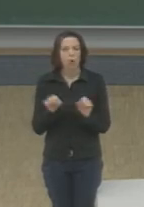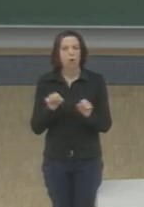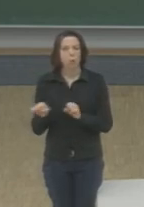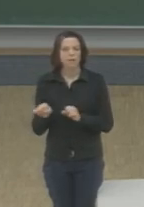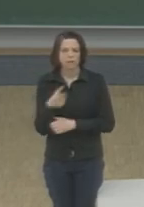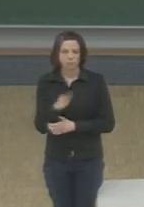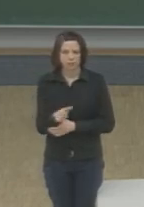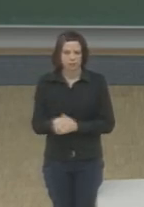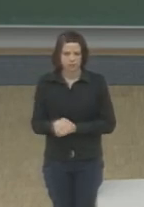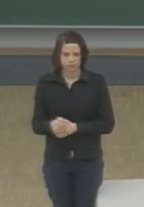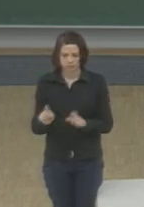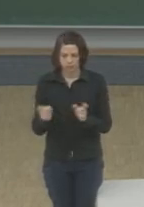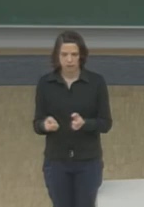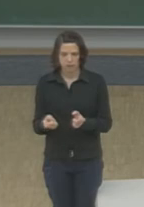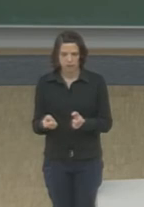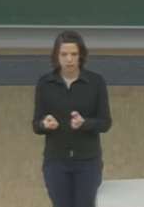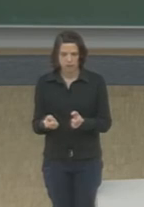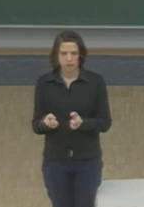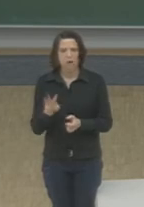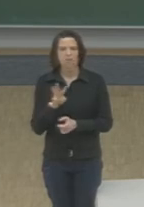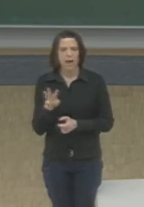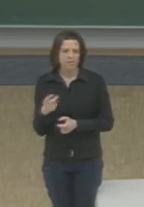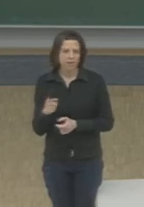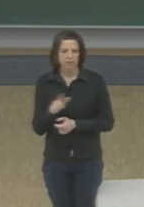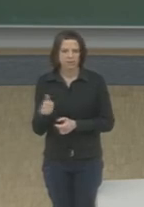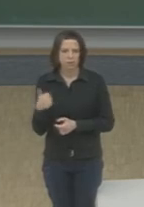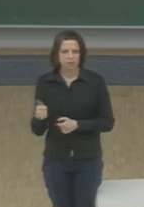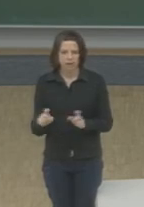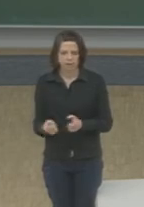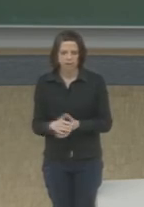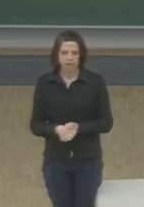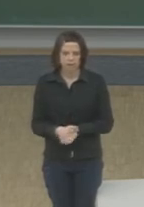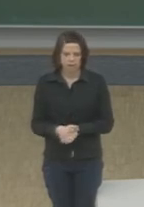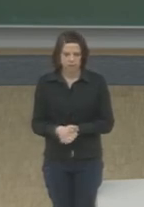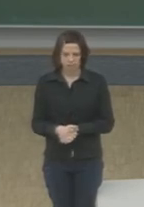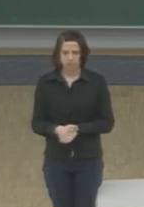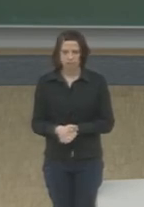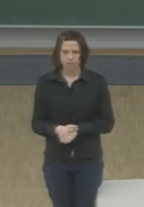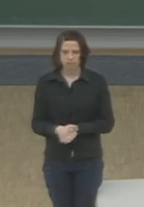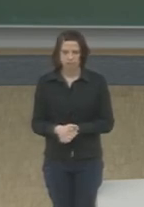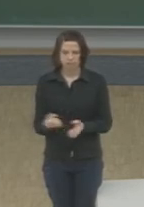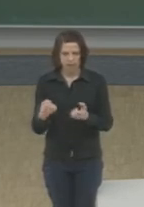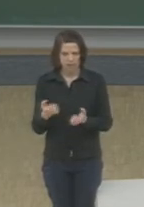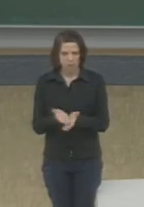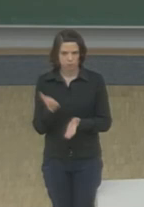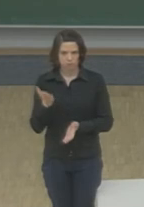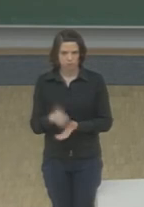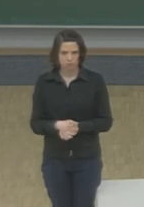wählen. Klammer auf, Weinert 2001, Klammer zu. Das ist